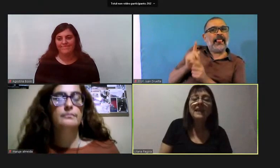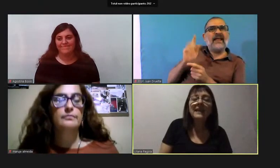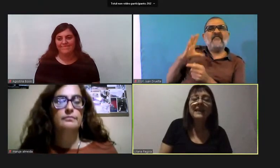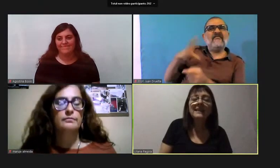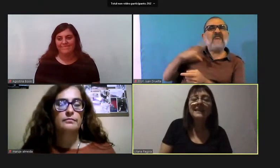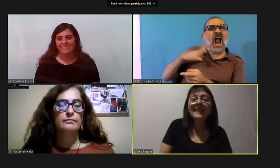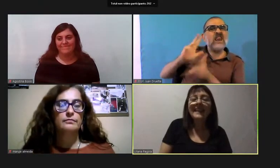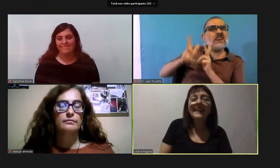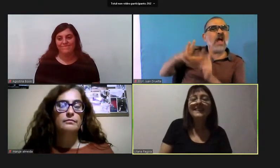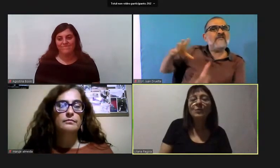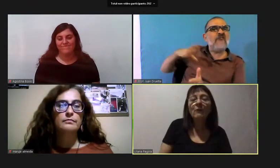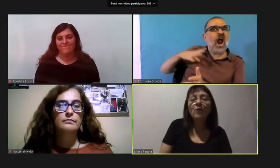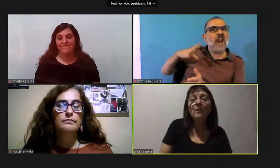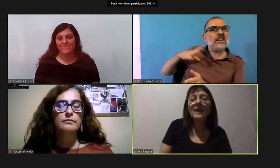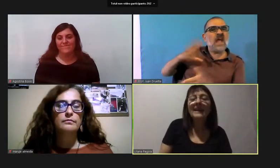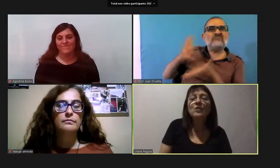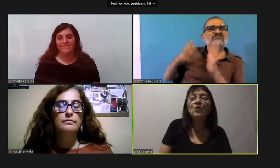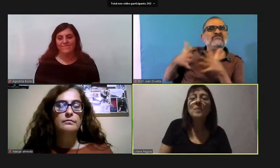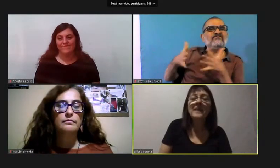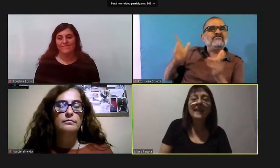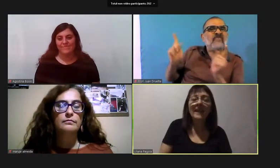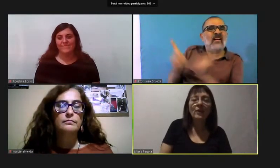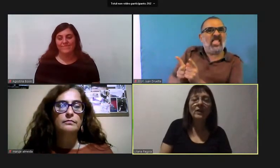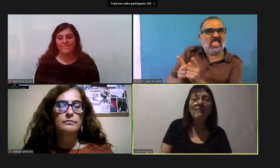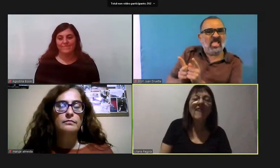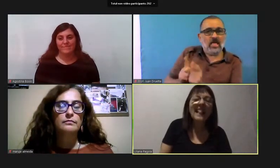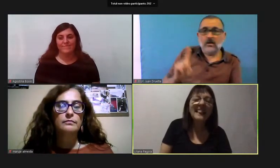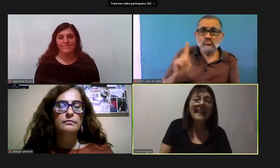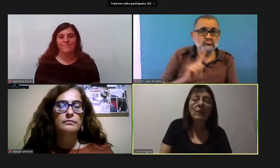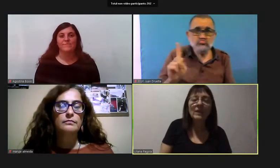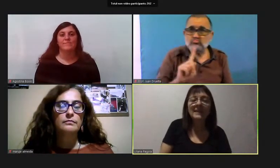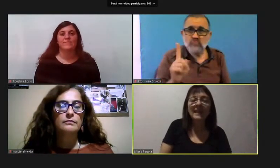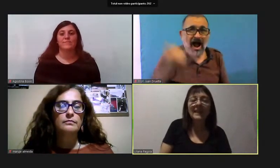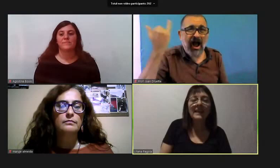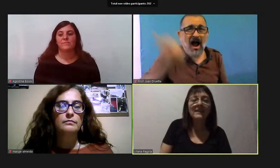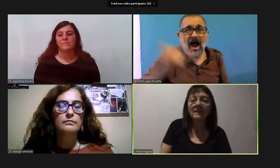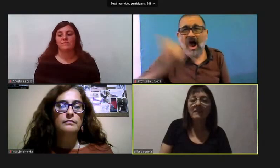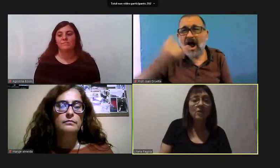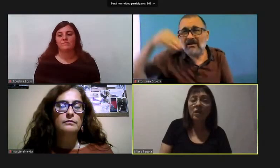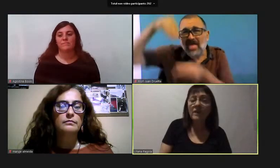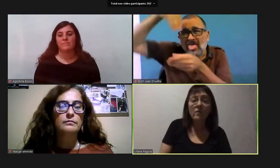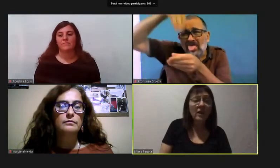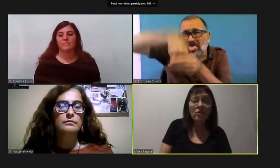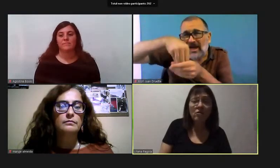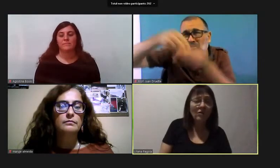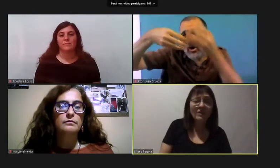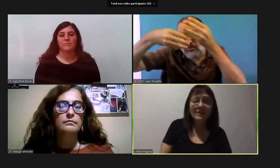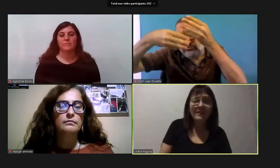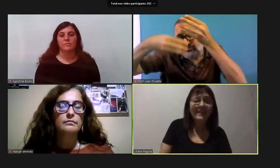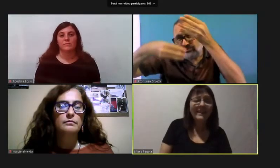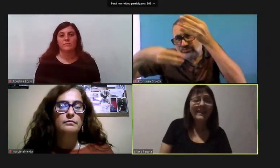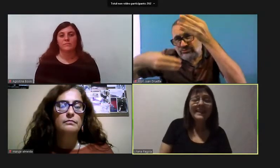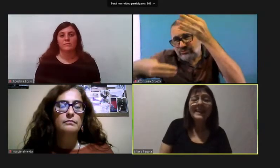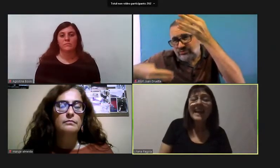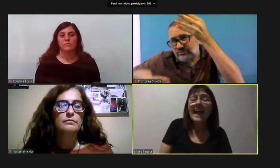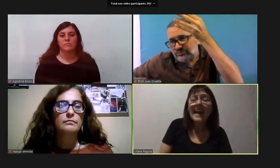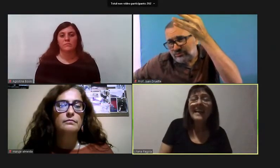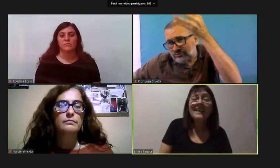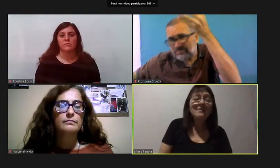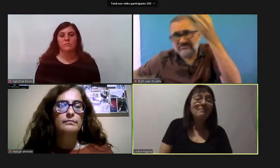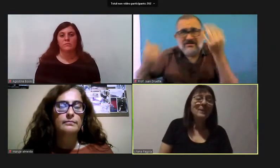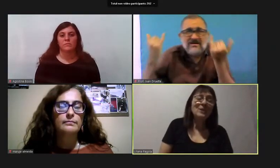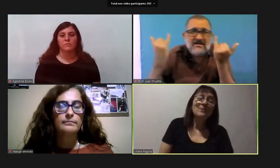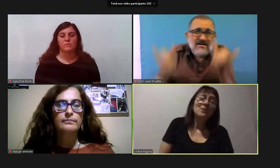de señas es una forma resumida, ¿no? Que faltan algunas señas. Y yo les digo que no, que